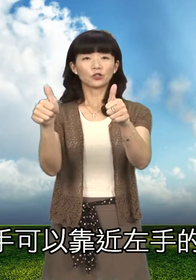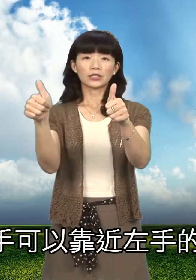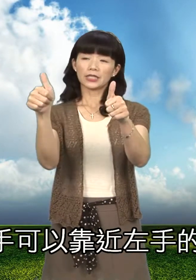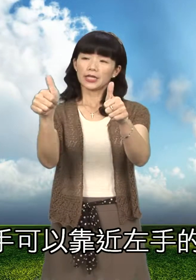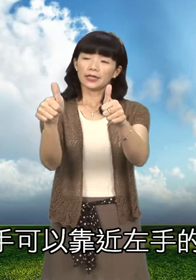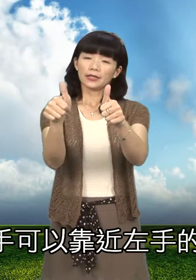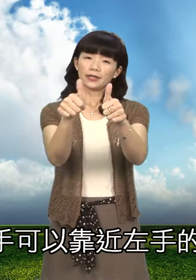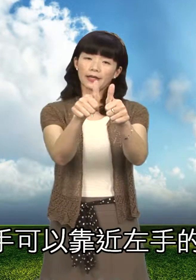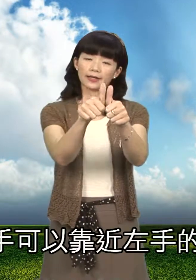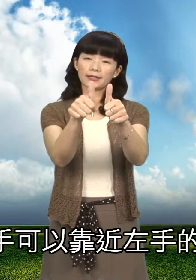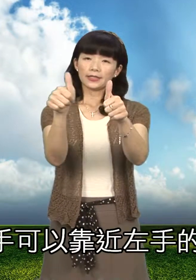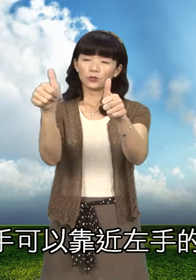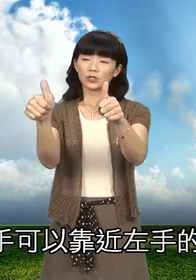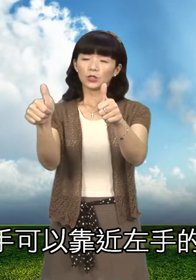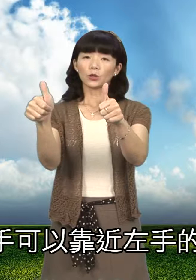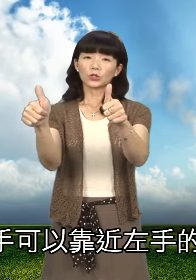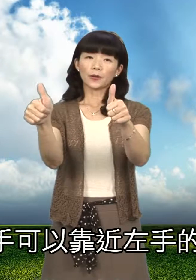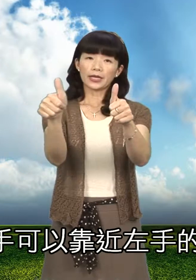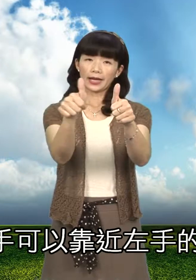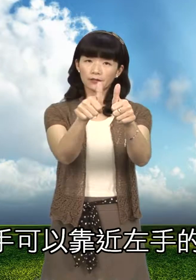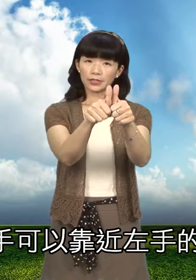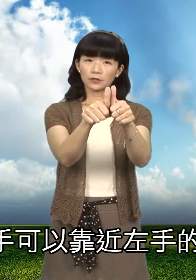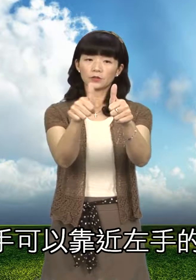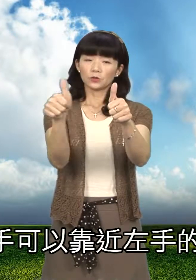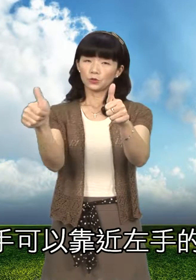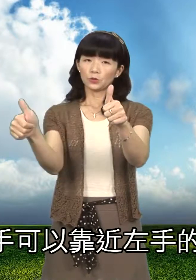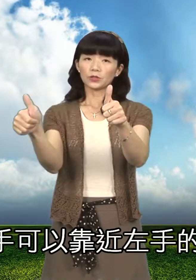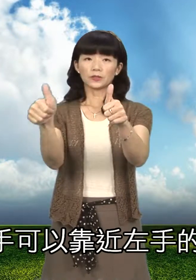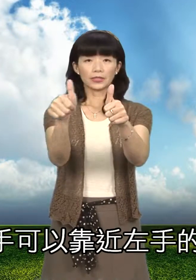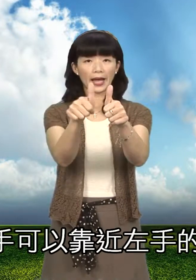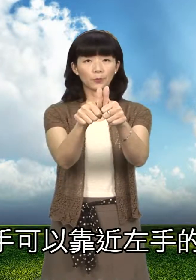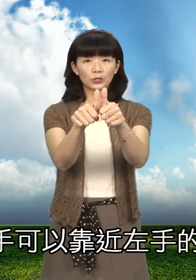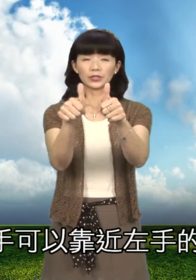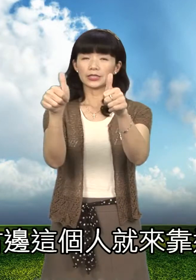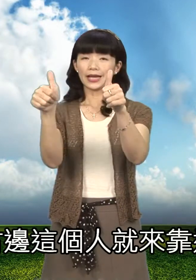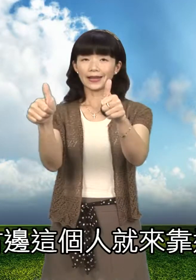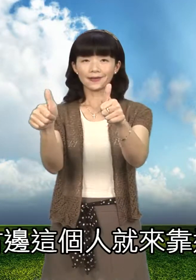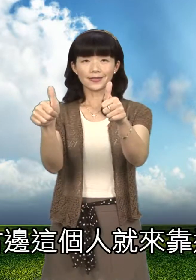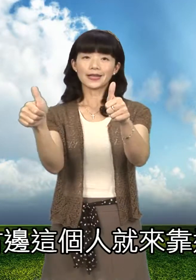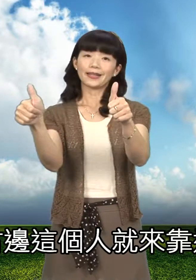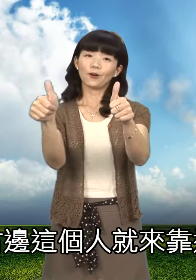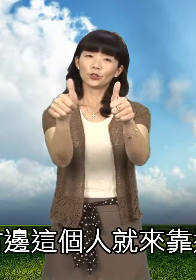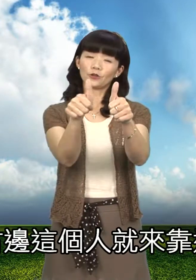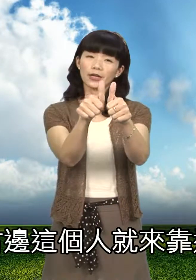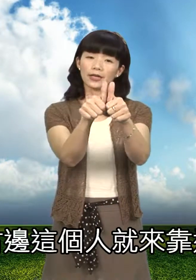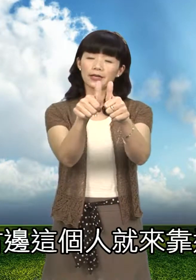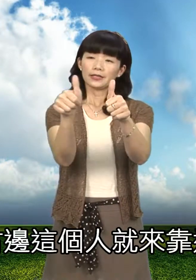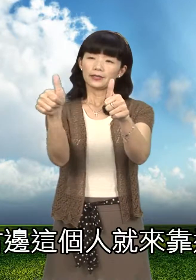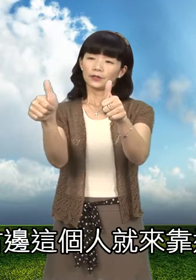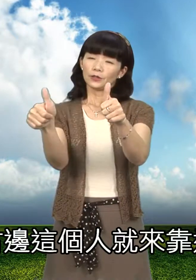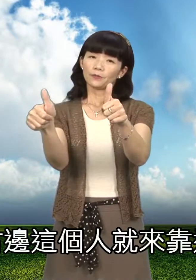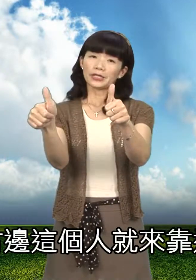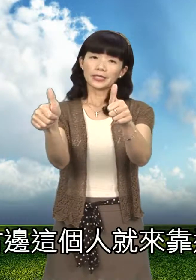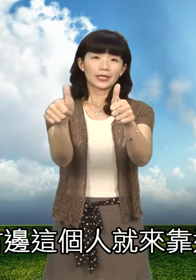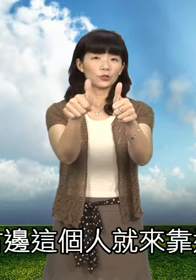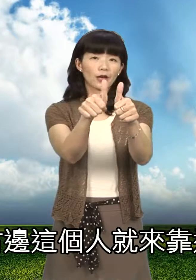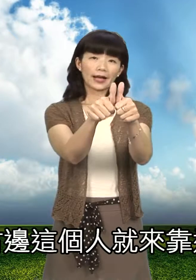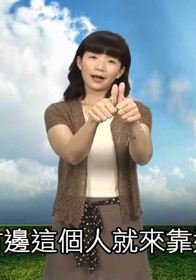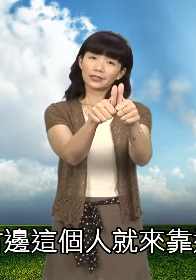是两个，就是右手可以靠近左手的大拇指，就是像两个人，然后就右边这个人就来靠近，